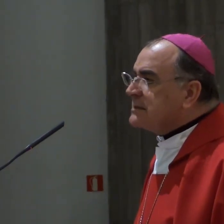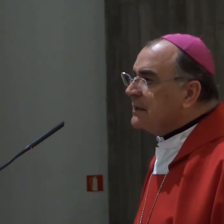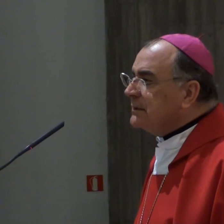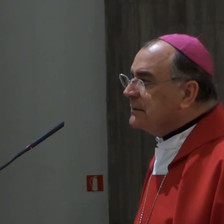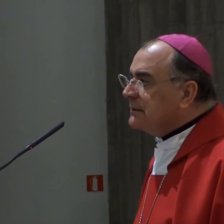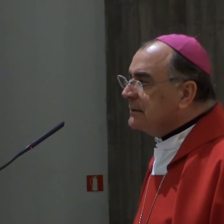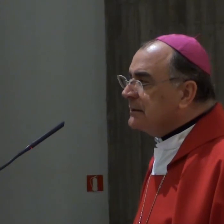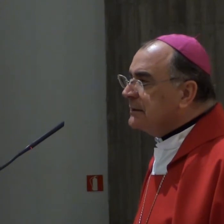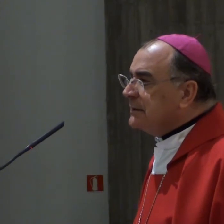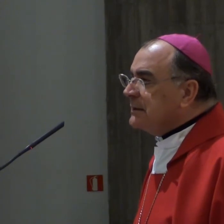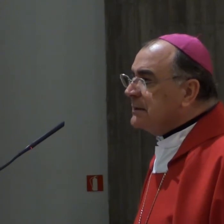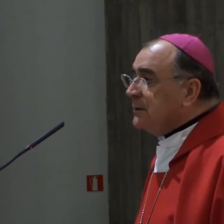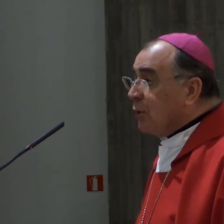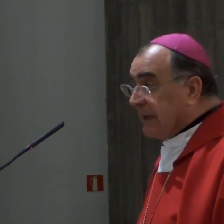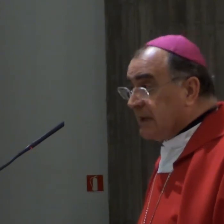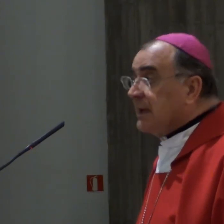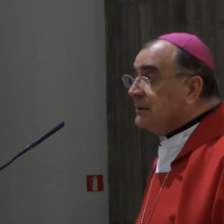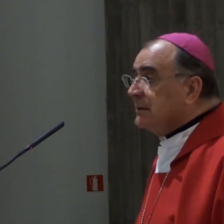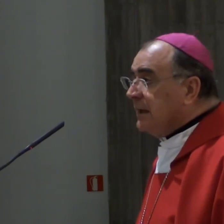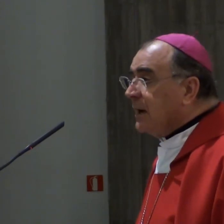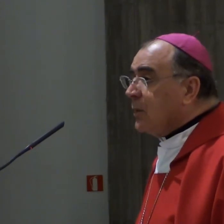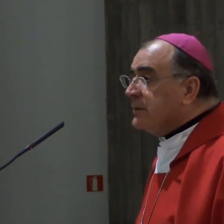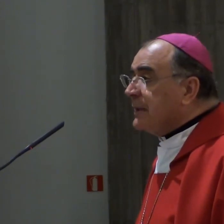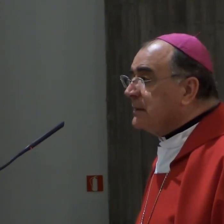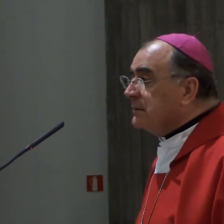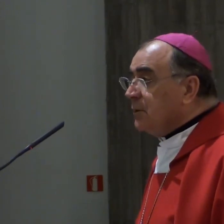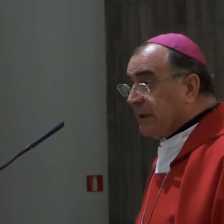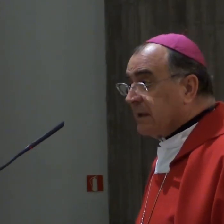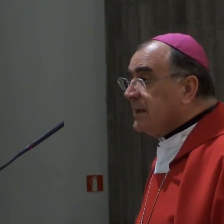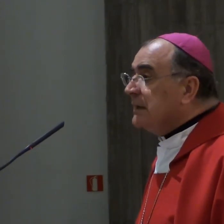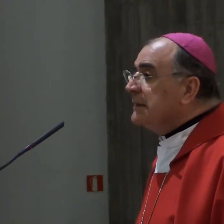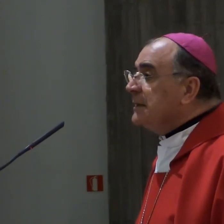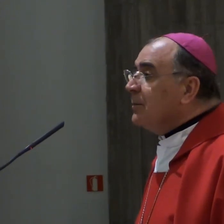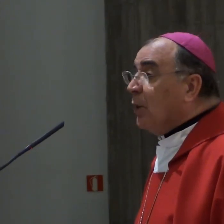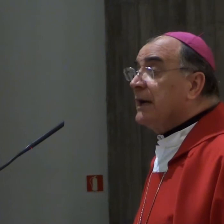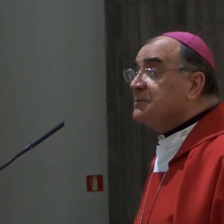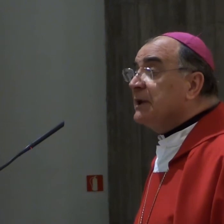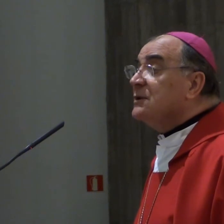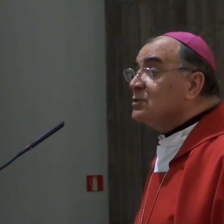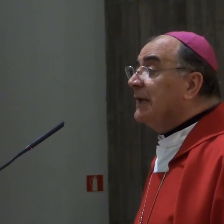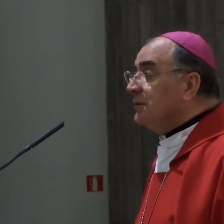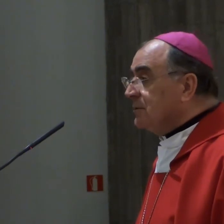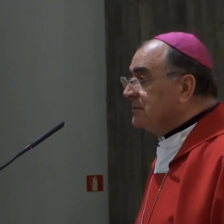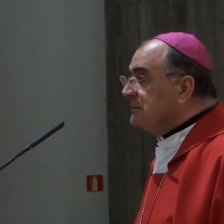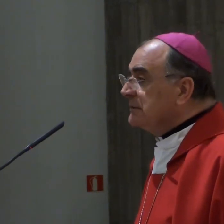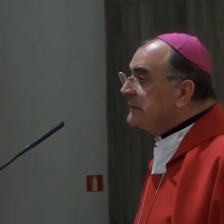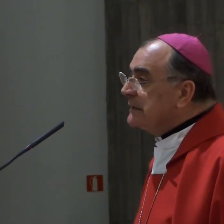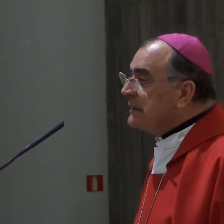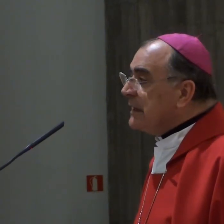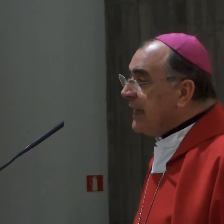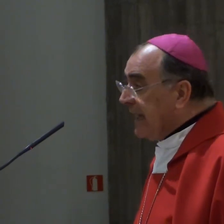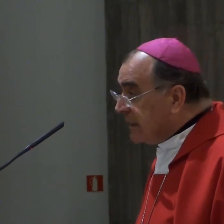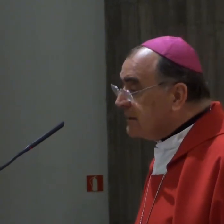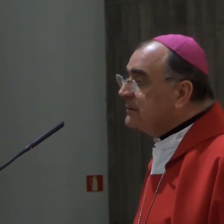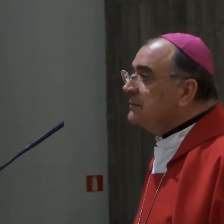el evangelio lo decía el agua viva lo decía por el Espíritu Santo